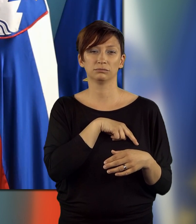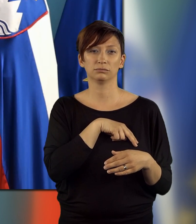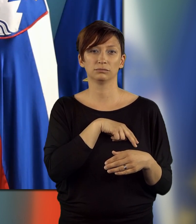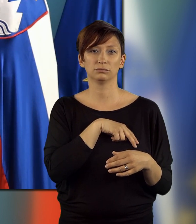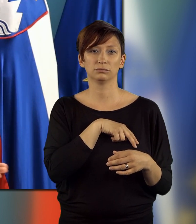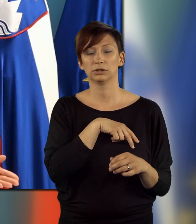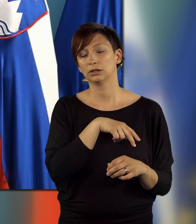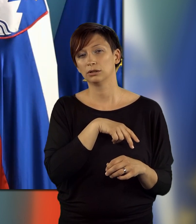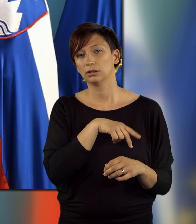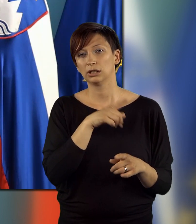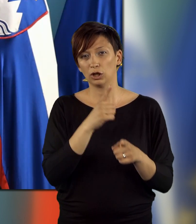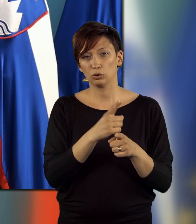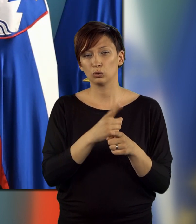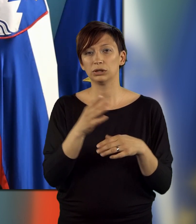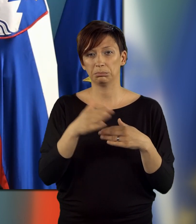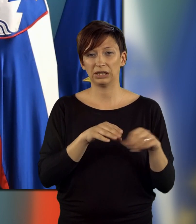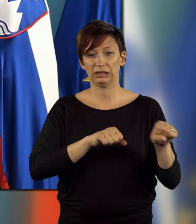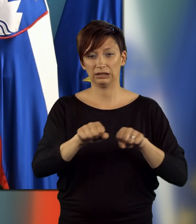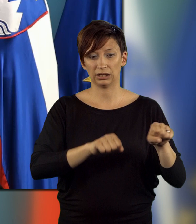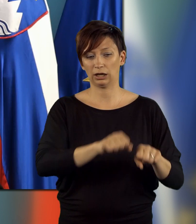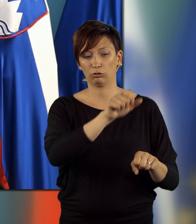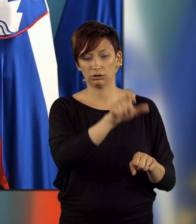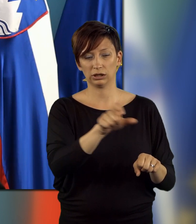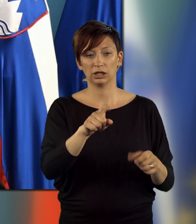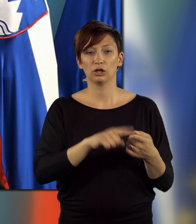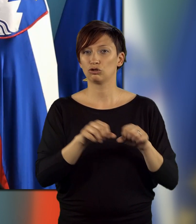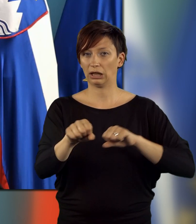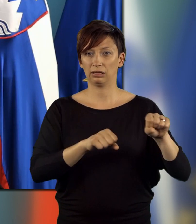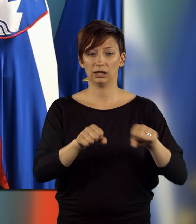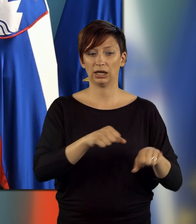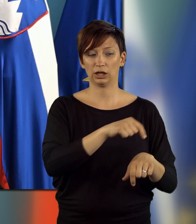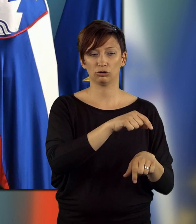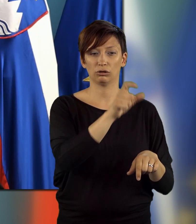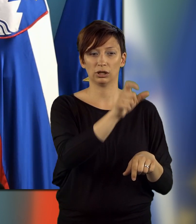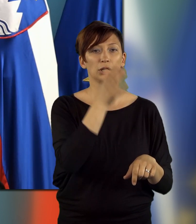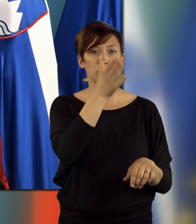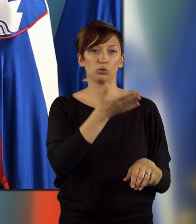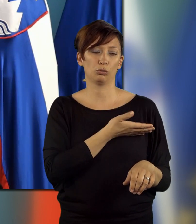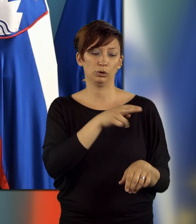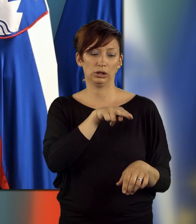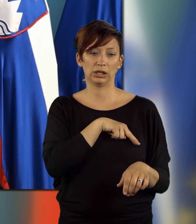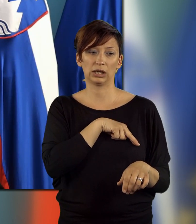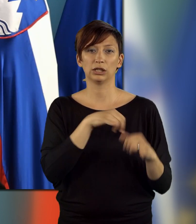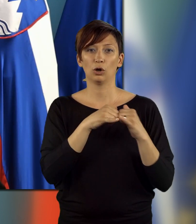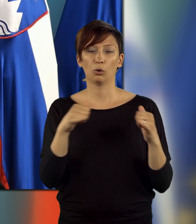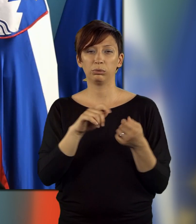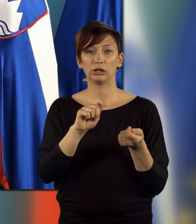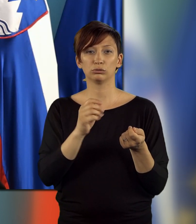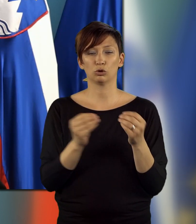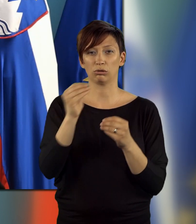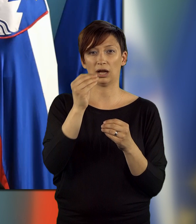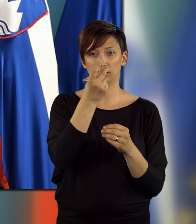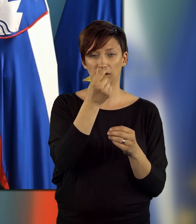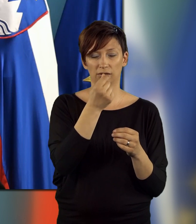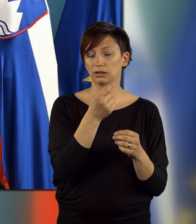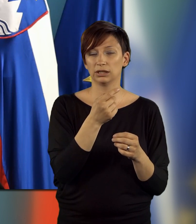je tako tudi pri direktorjih, če direktor ne bo dobil nagrade v obliki variabilnega dela,